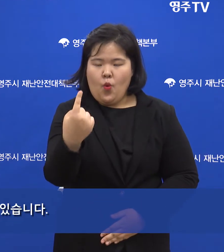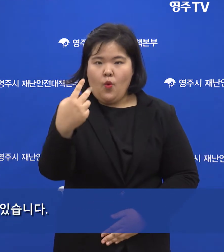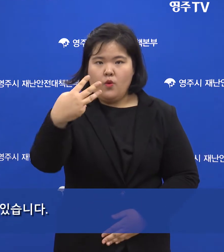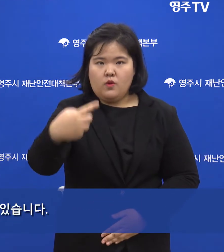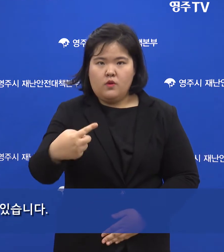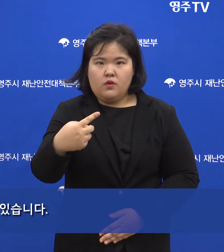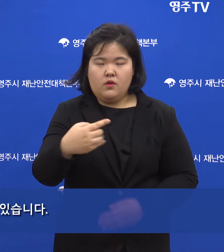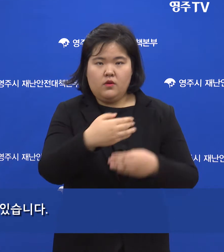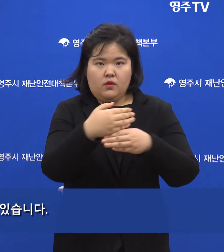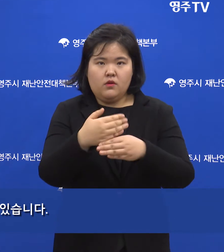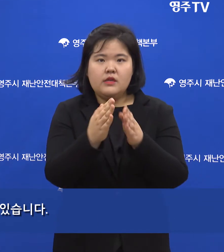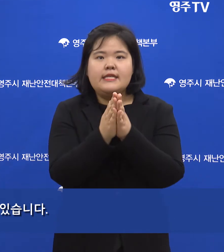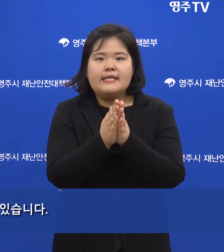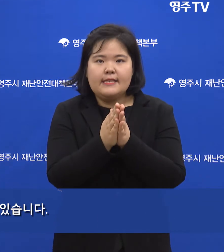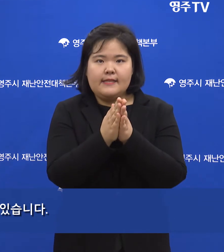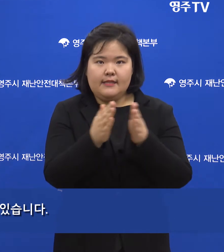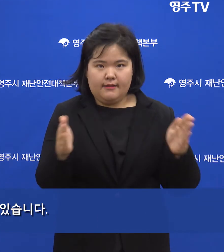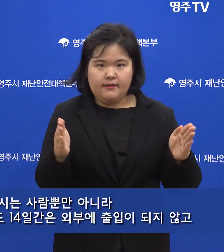시행을 하고 있습니다.